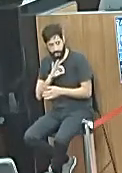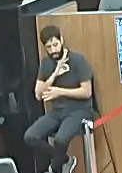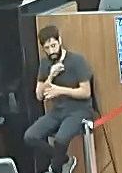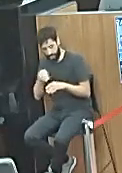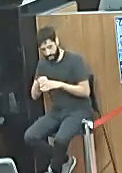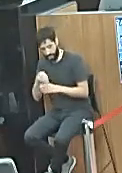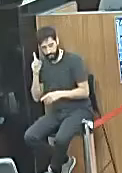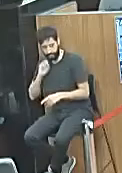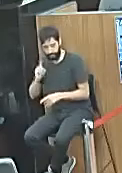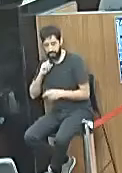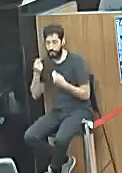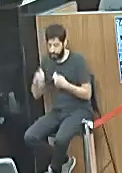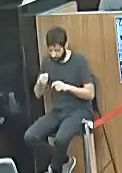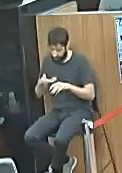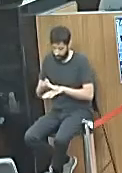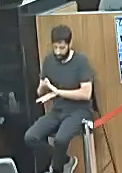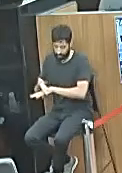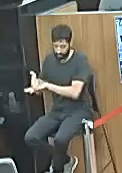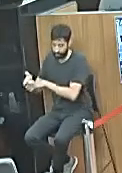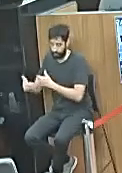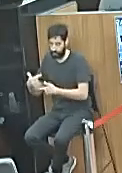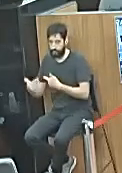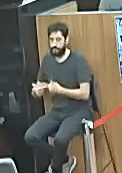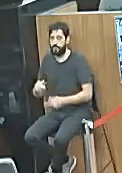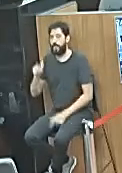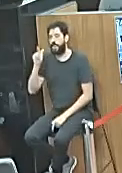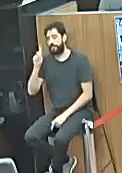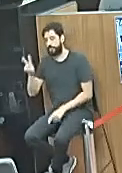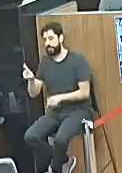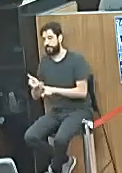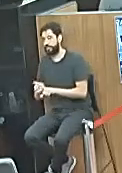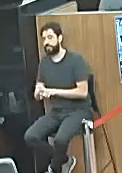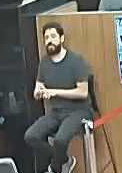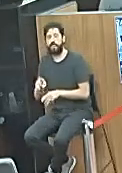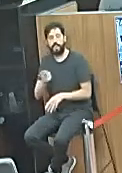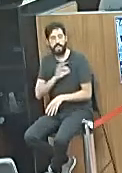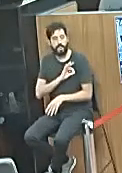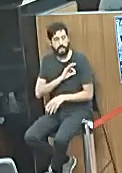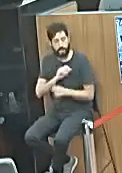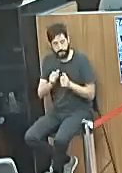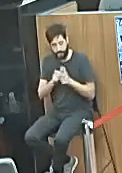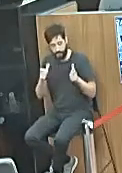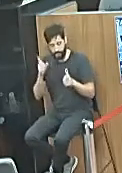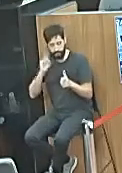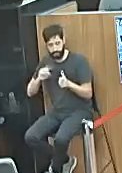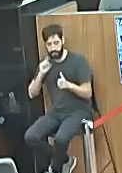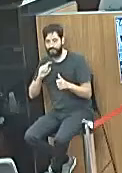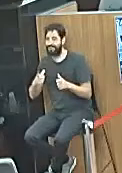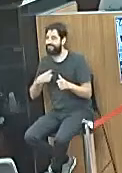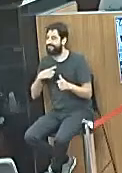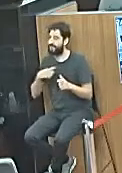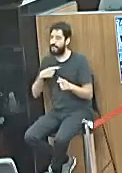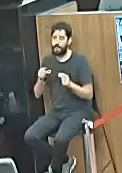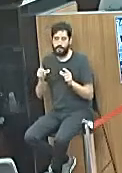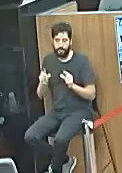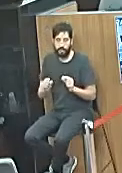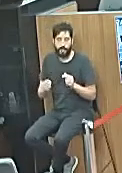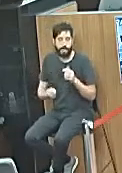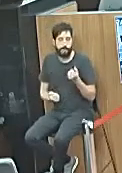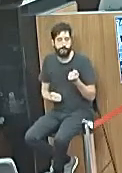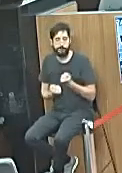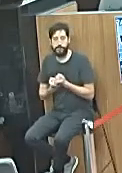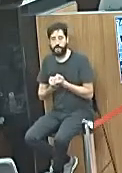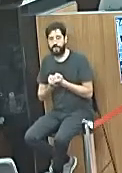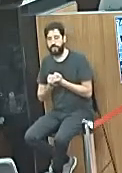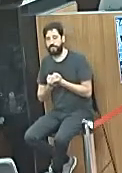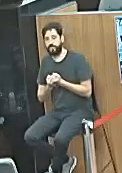precisa dessa nomeação e ainda governador valadares às delegacias da maioria das cidades mineiras estão funcionando com apoio do escrivão